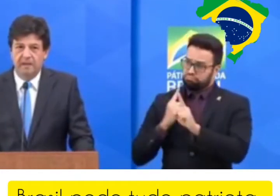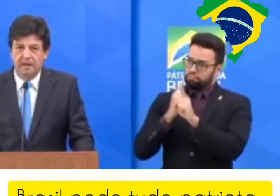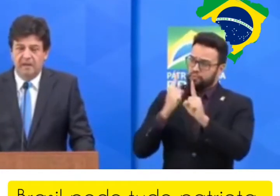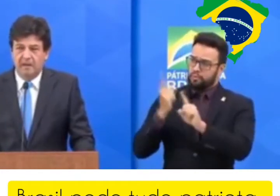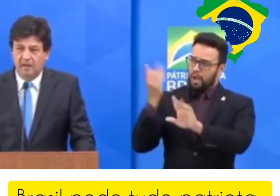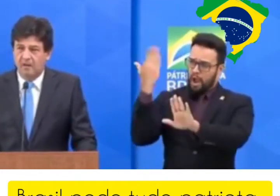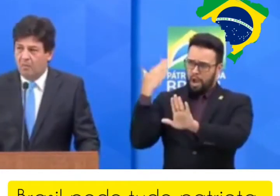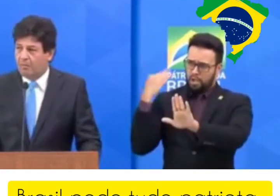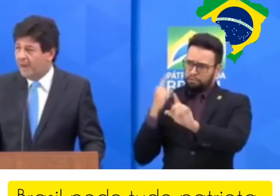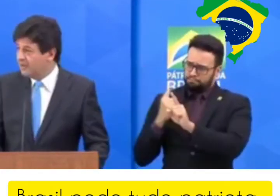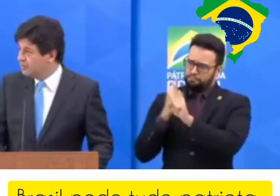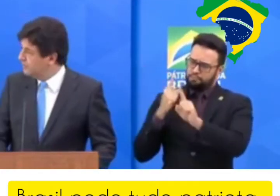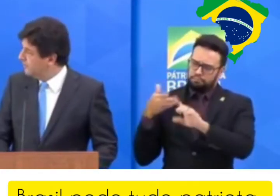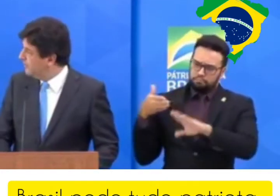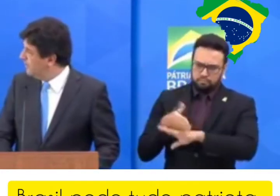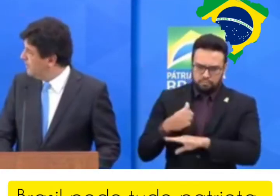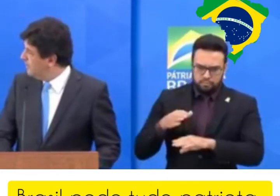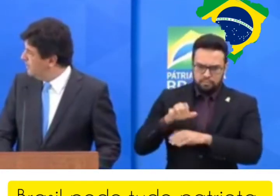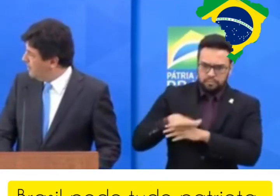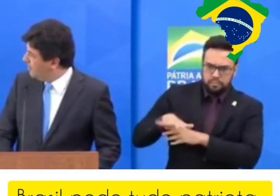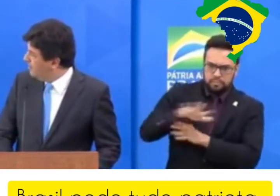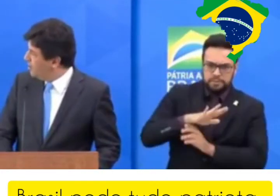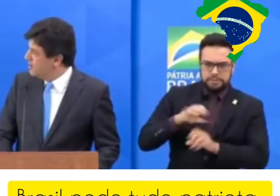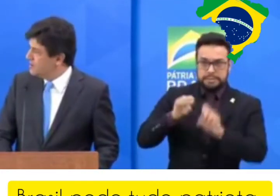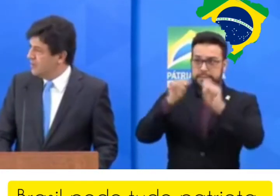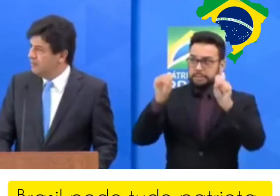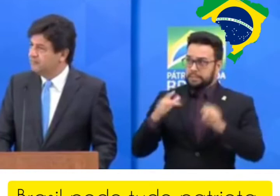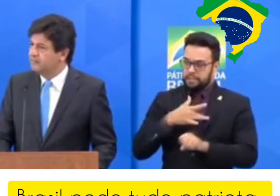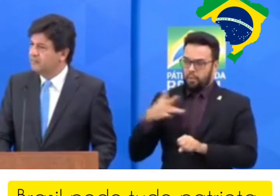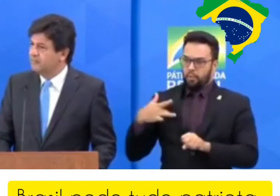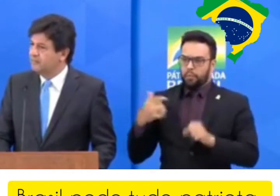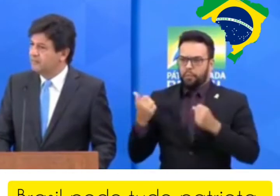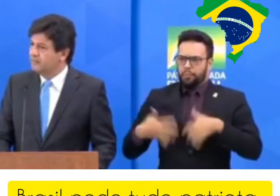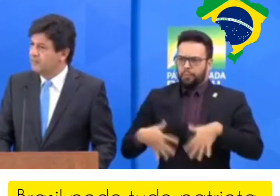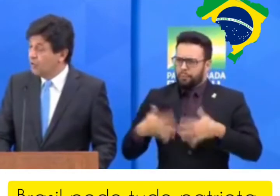extremamente complexo, uma proposta